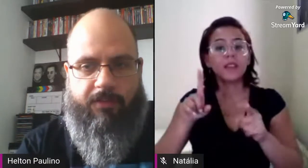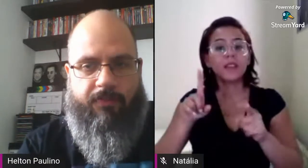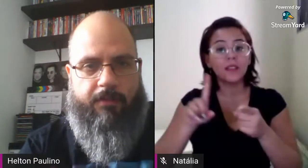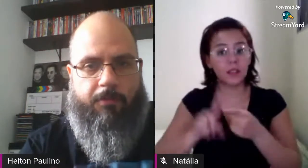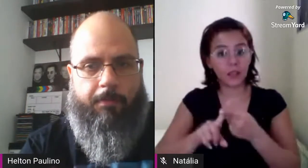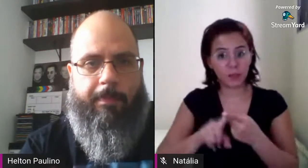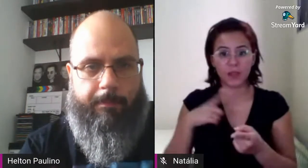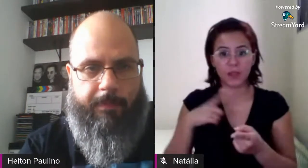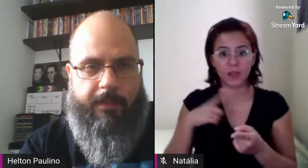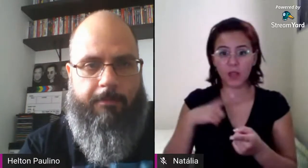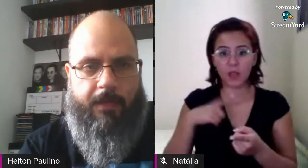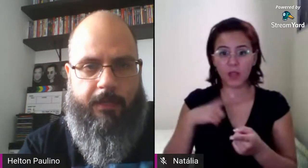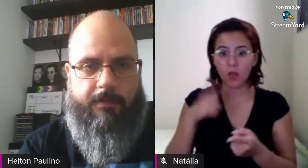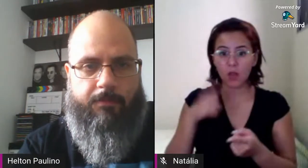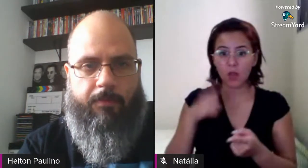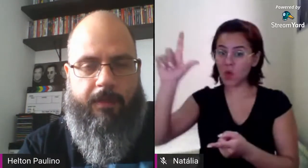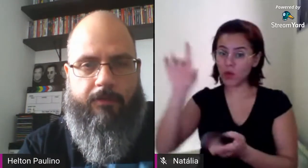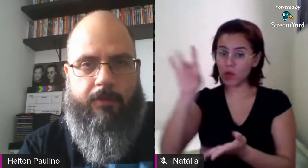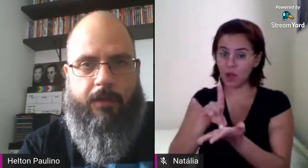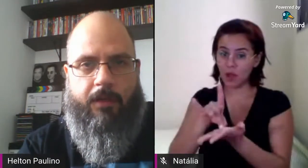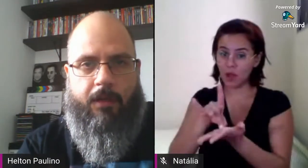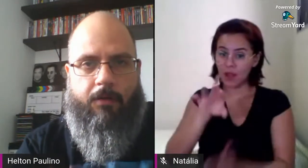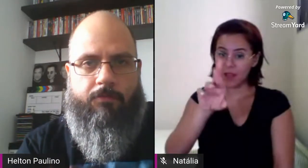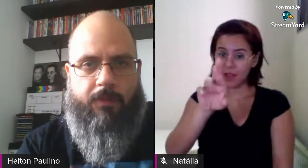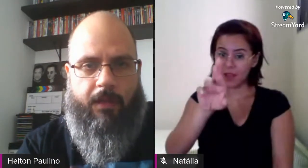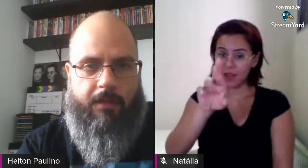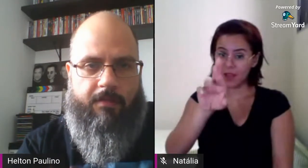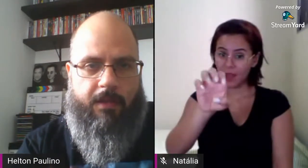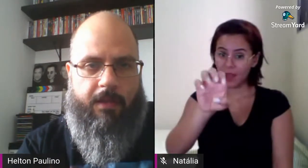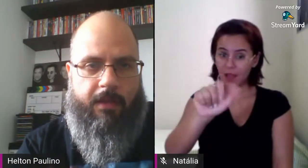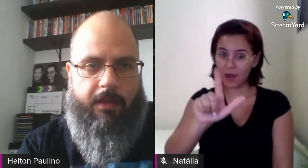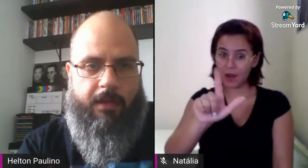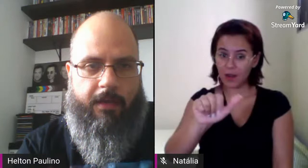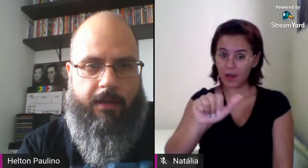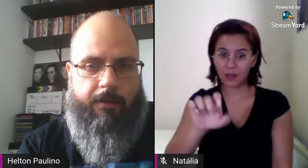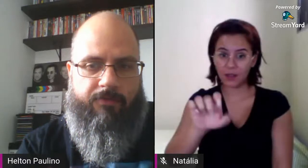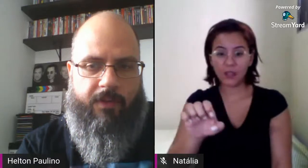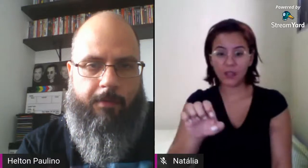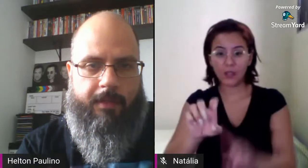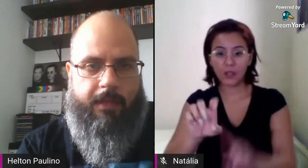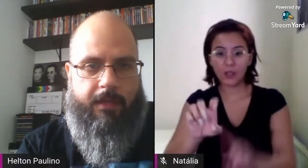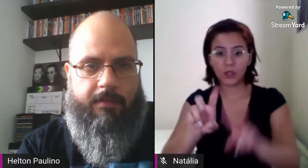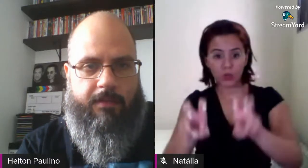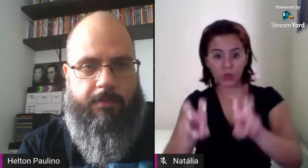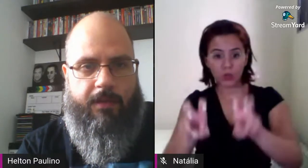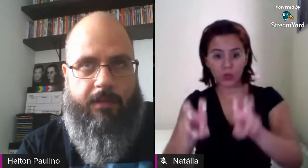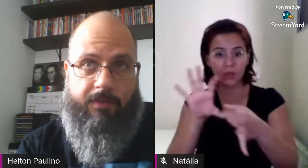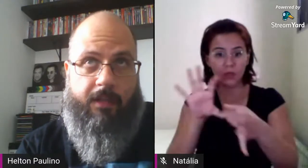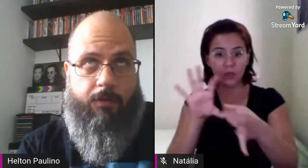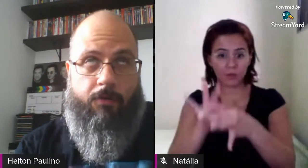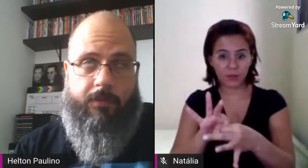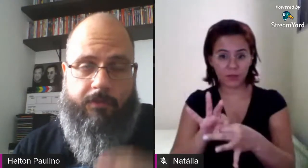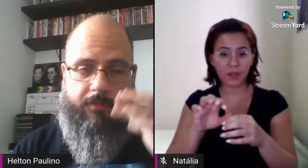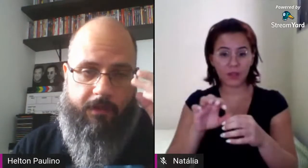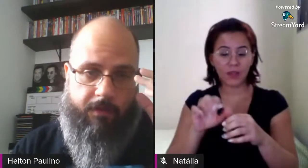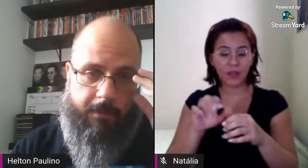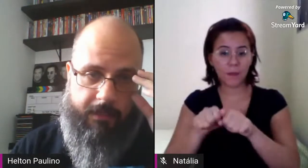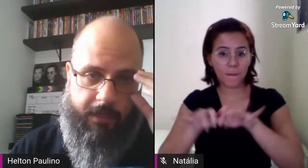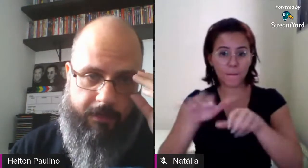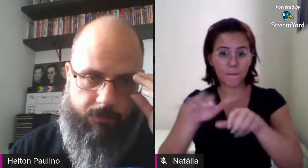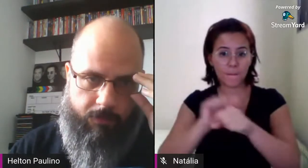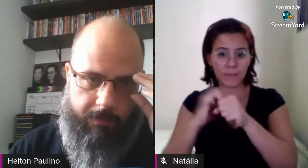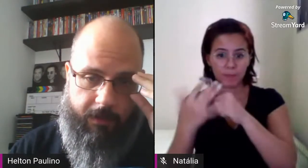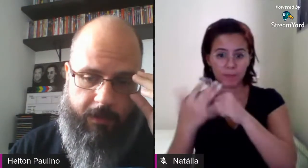do que a gente fala sobre pandemia nesse momento. Um deles, eu vi uma matéria recentemente, na verdade ontem, eu estava lendo